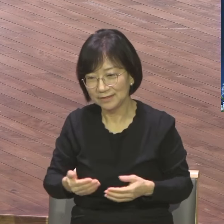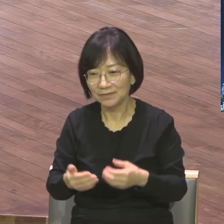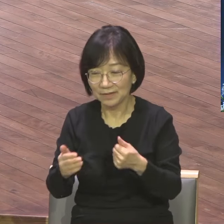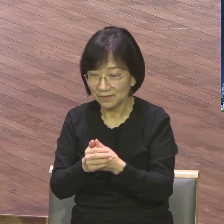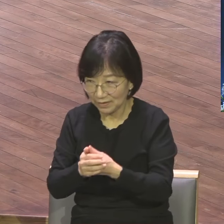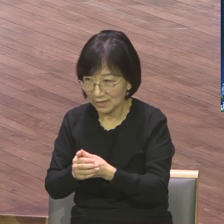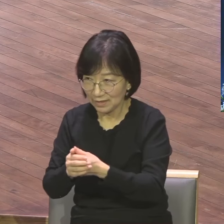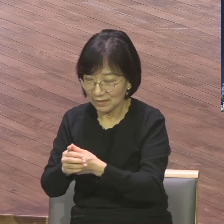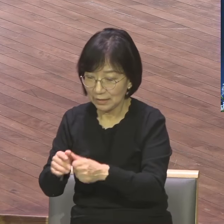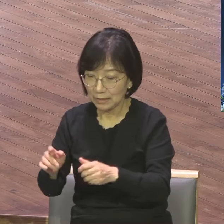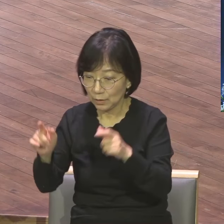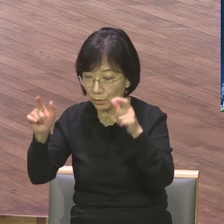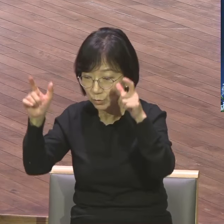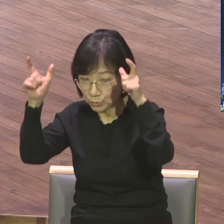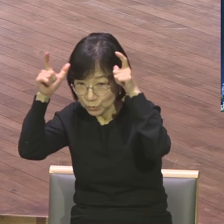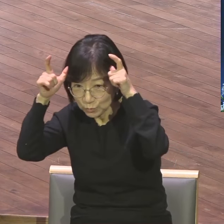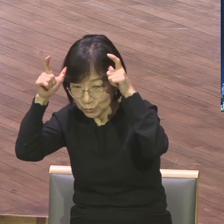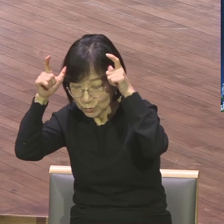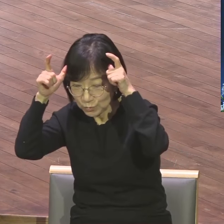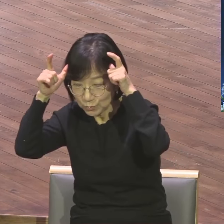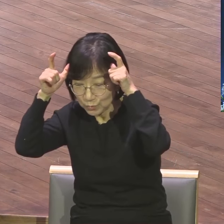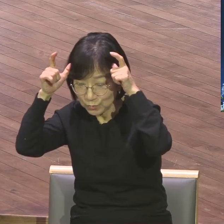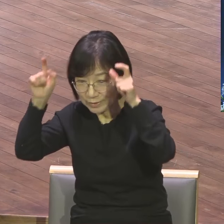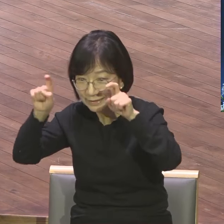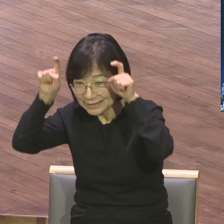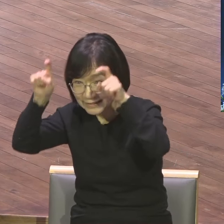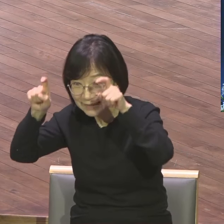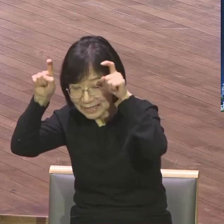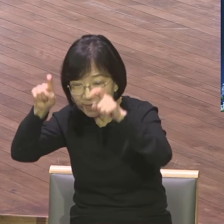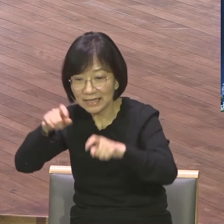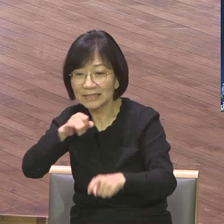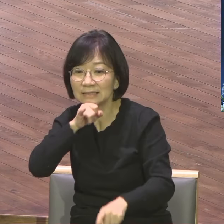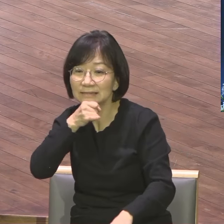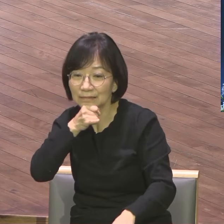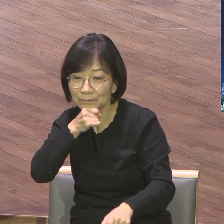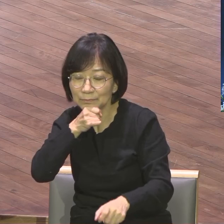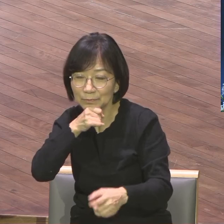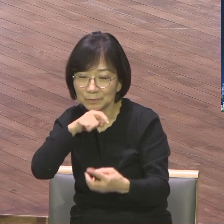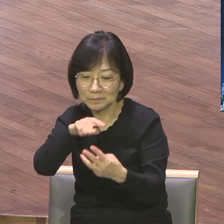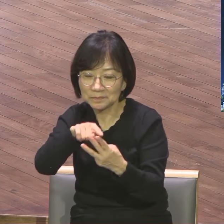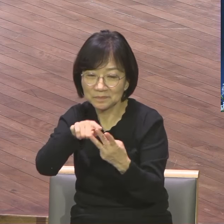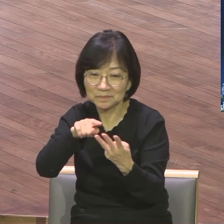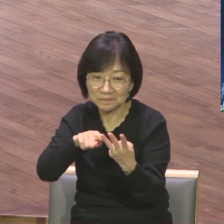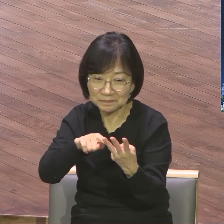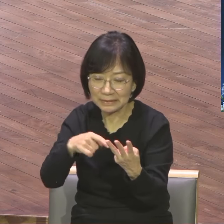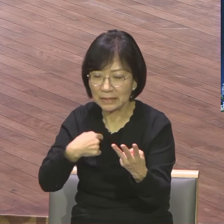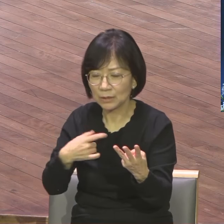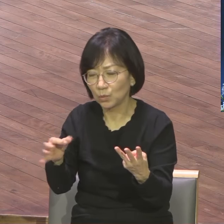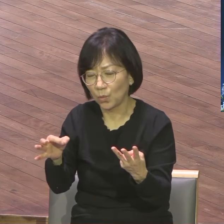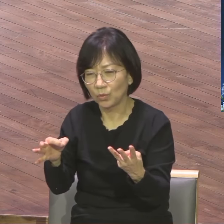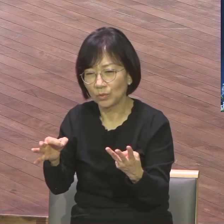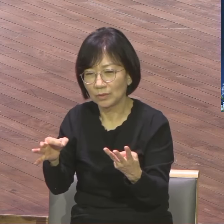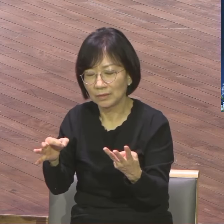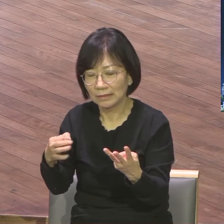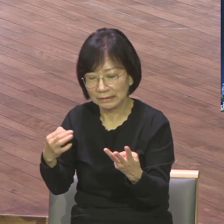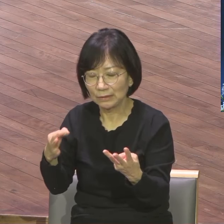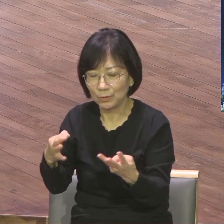양과 염소 중에서 형편에 따라 한 제물을 가지고 번제단에 쓴